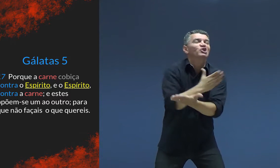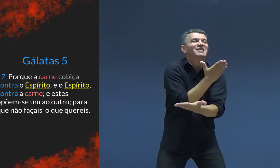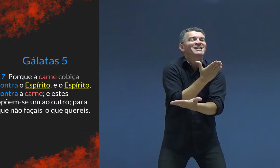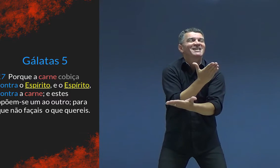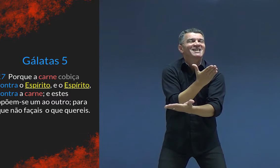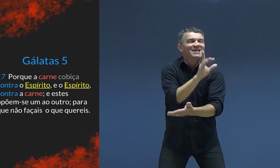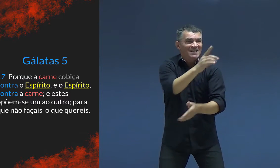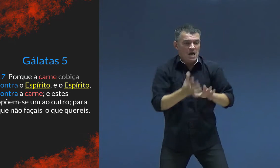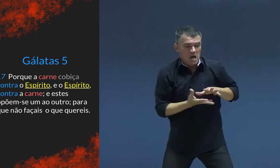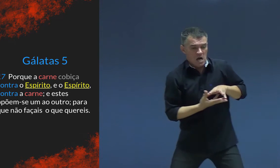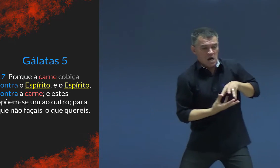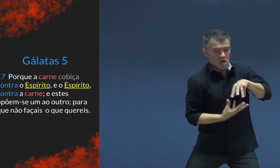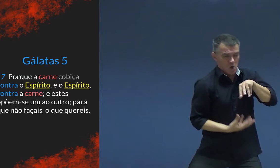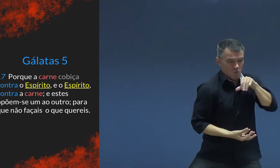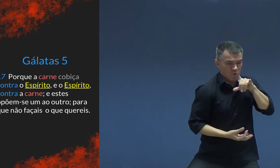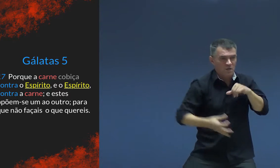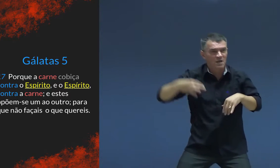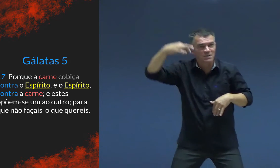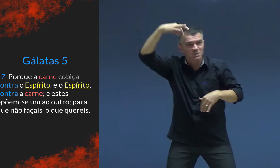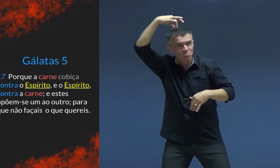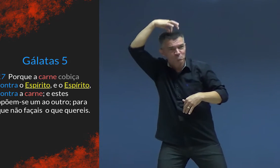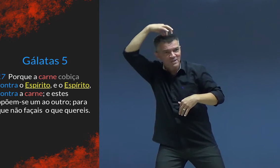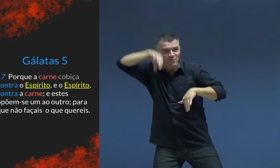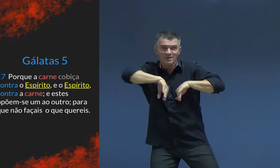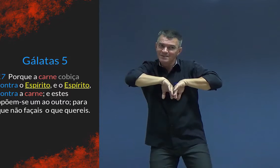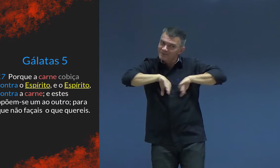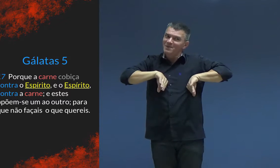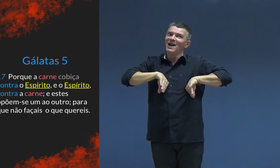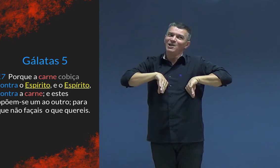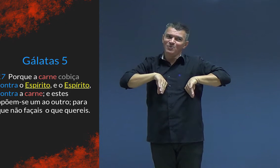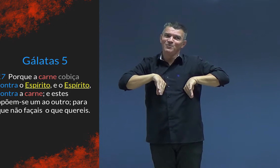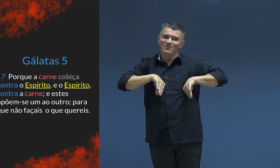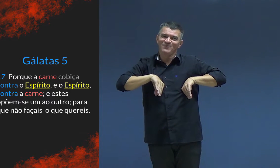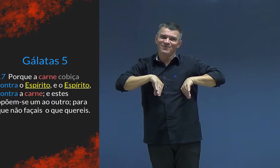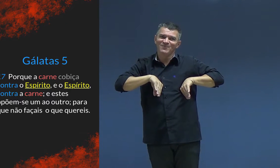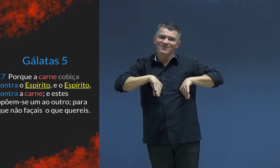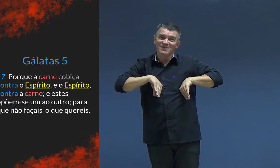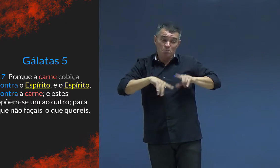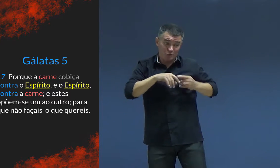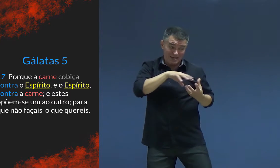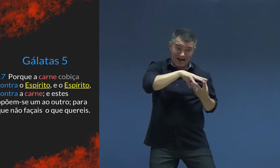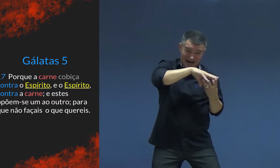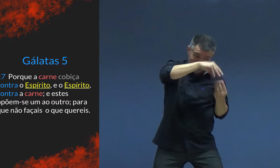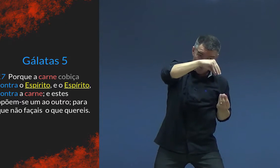ele tem como se fosse uma divisão, né? Da alma e do espírito, fica separado.